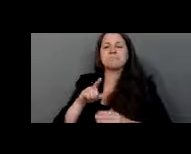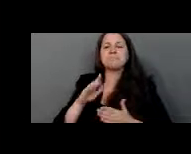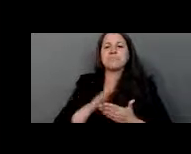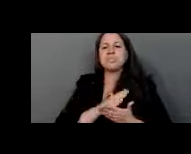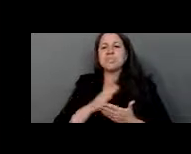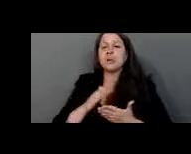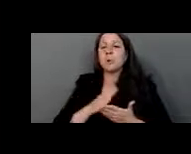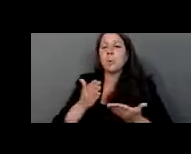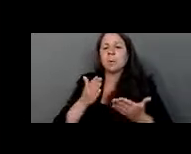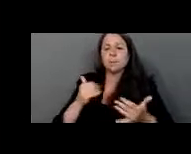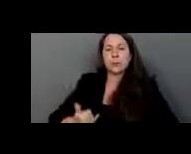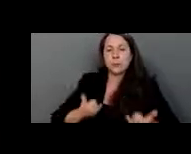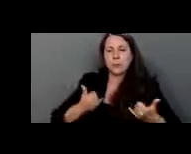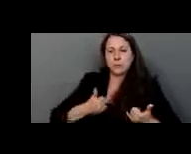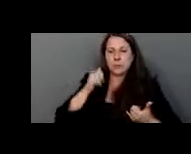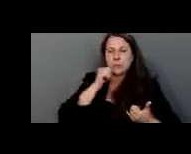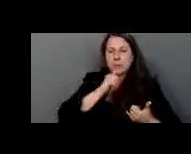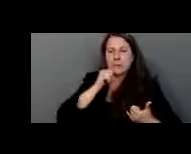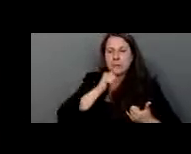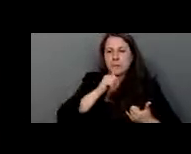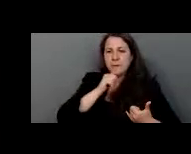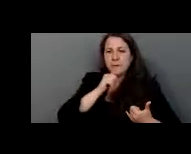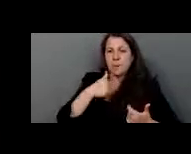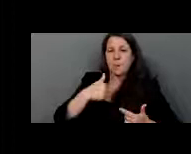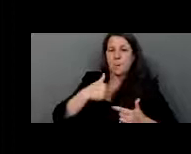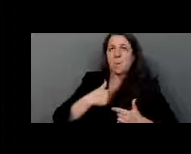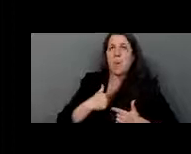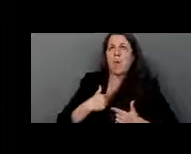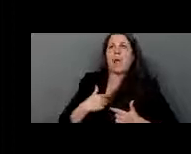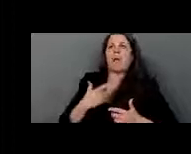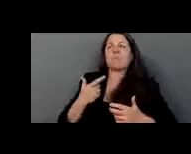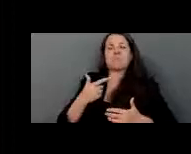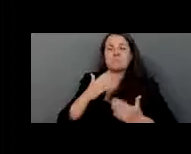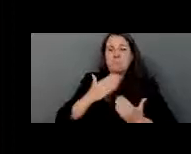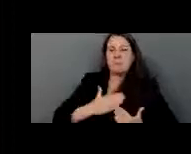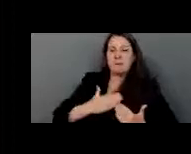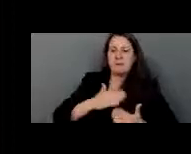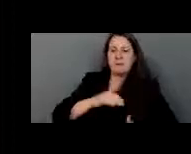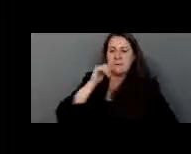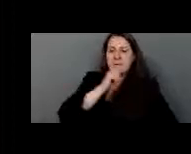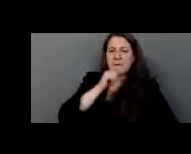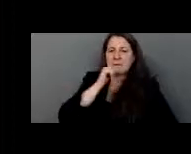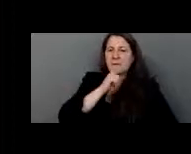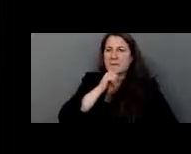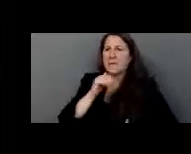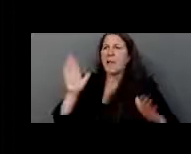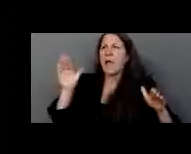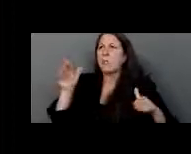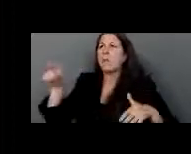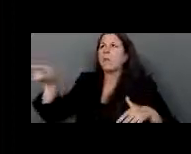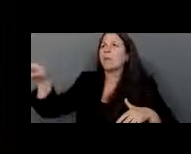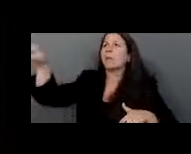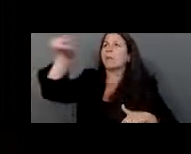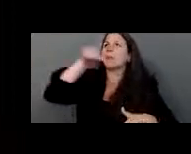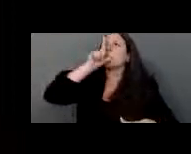d'une jeune fille. Je vais vous lire. « Et moi, pauvre fille, je les envie, le cygne, l'alouette et tous les oiseaux libres et qui goûtent à